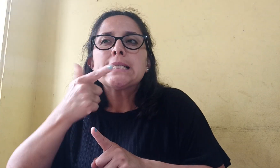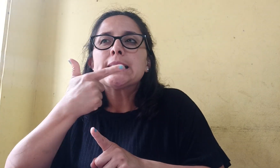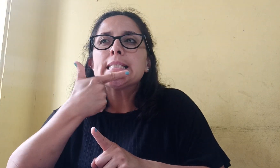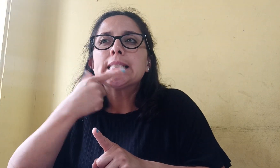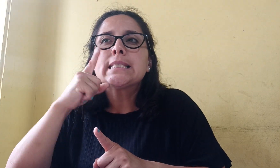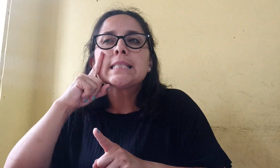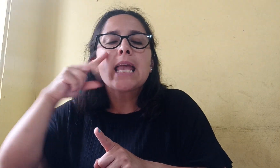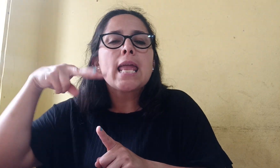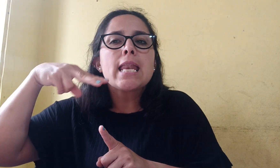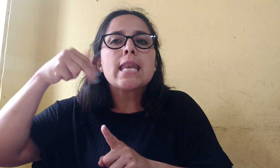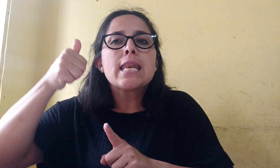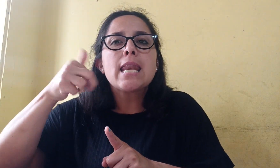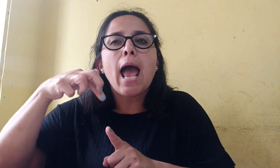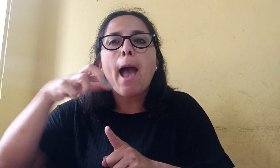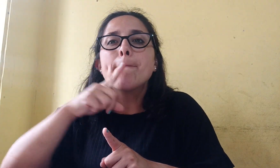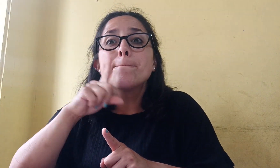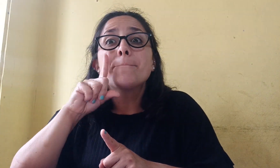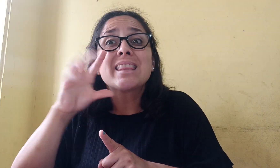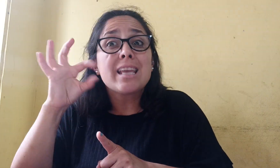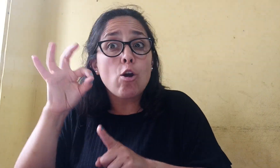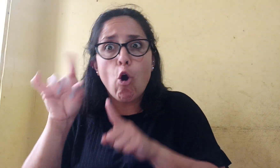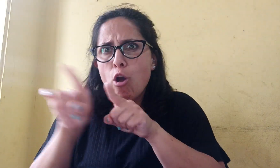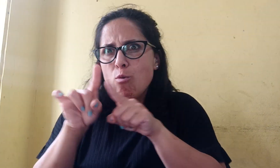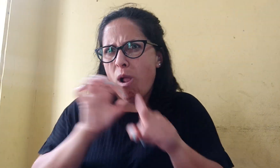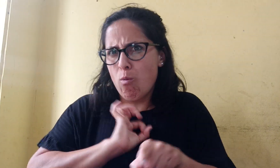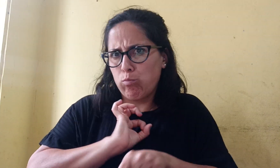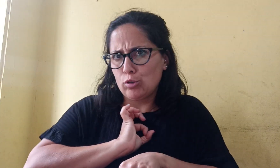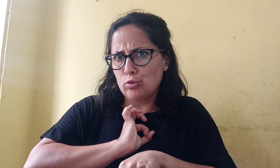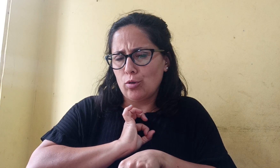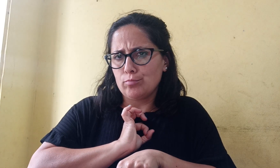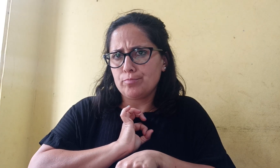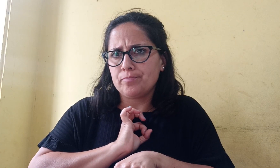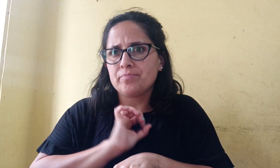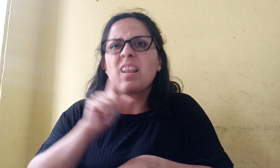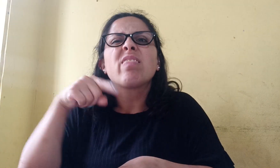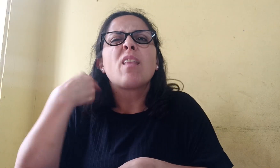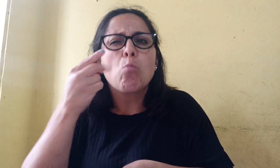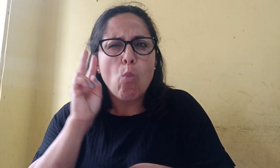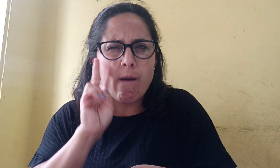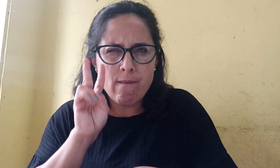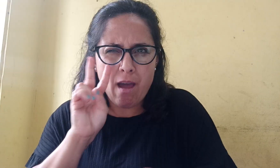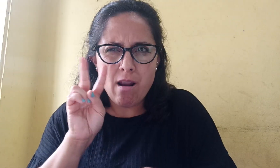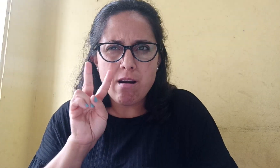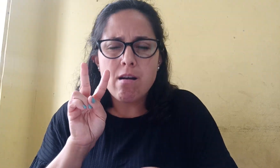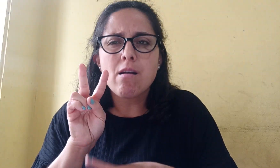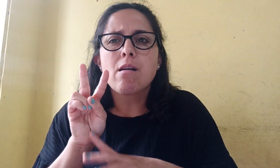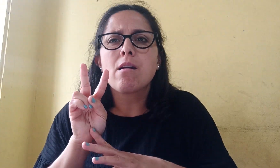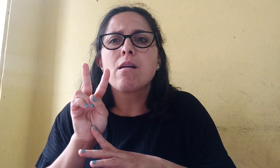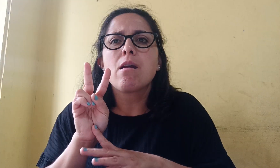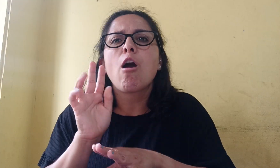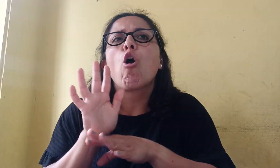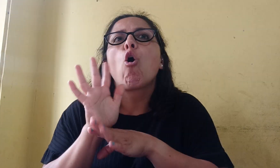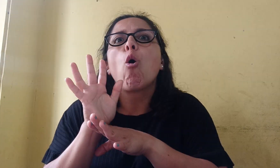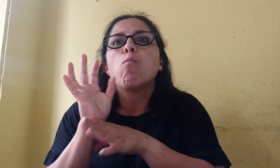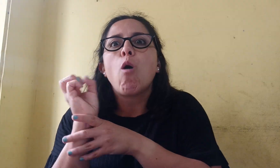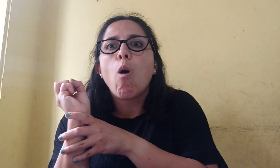como estos puntitos que son botones sinápticos. Después vamos a ver cuando veamos cómo se transmite el impulso